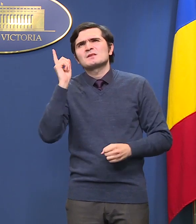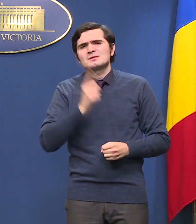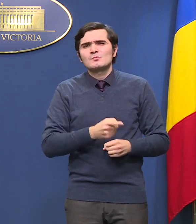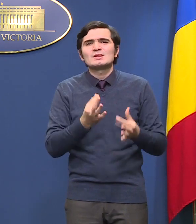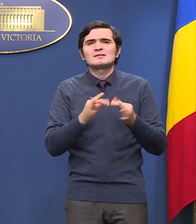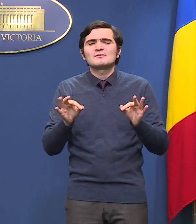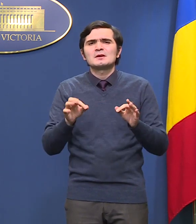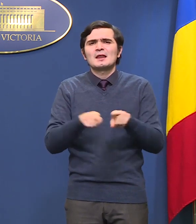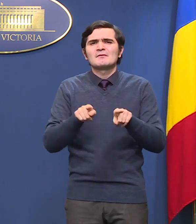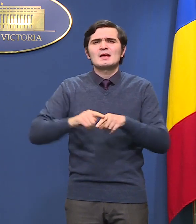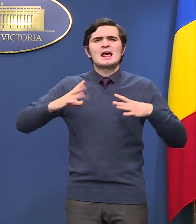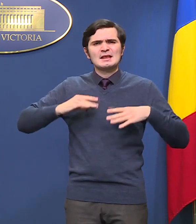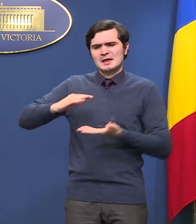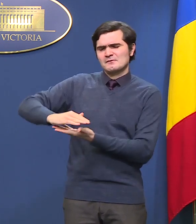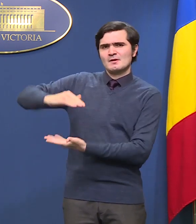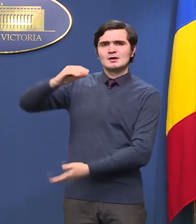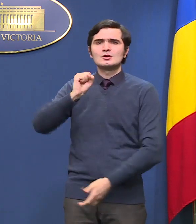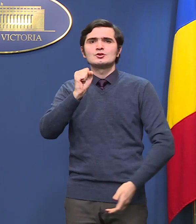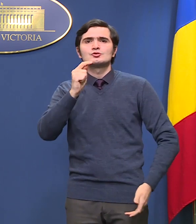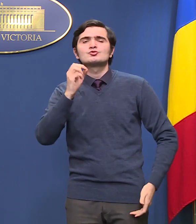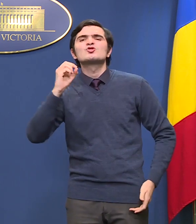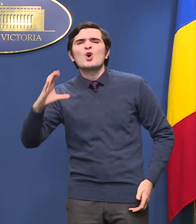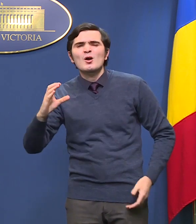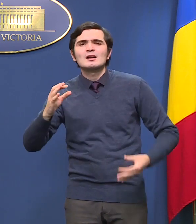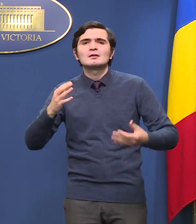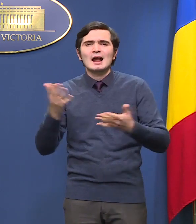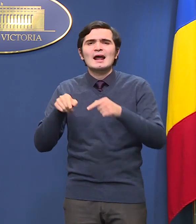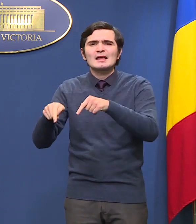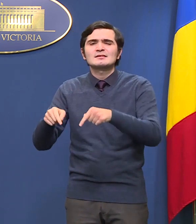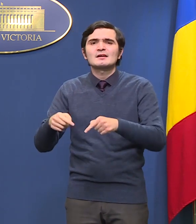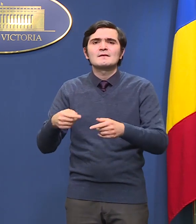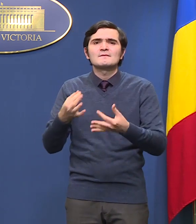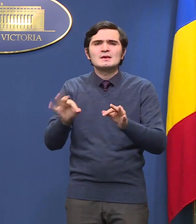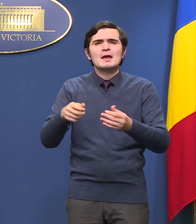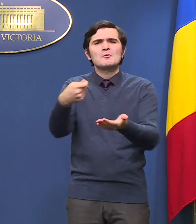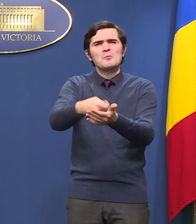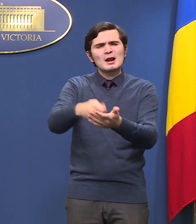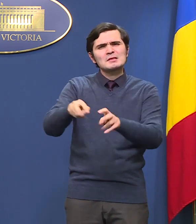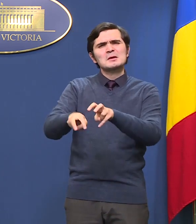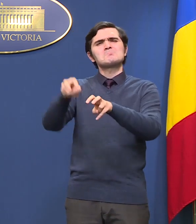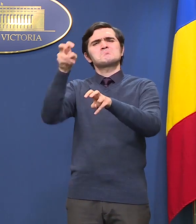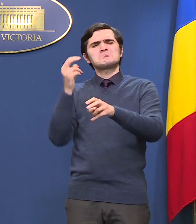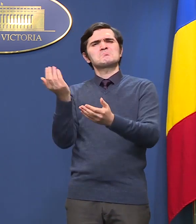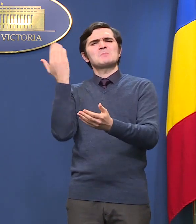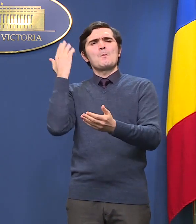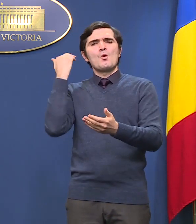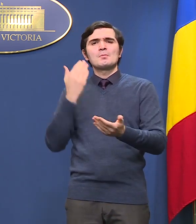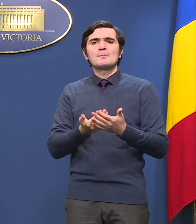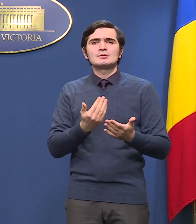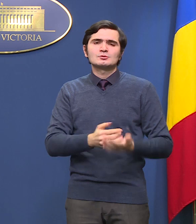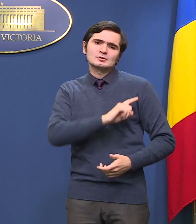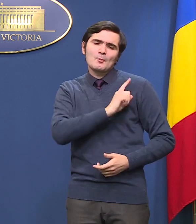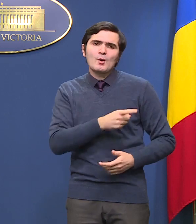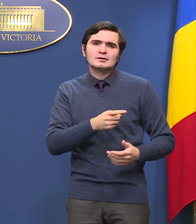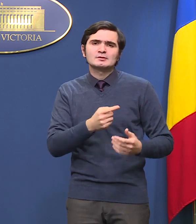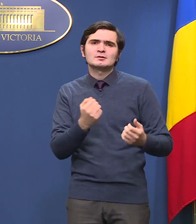existe stocuri strategice care să fie achiziționate din timp pentru a putea face față